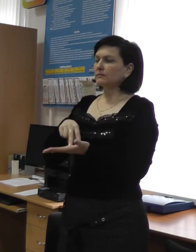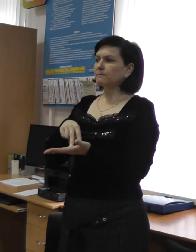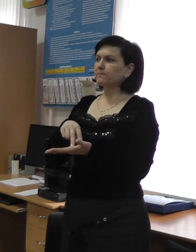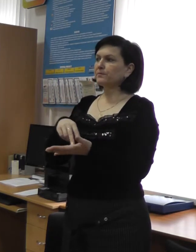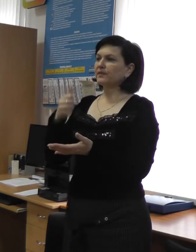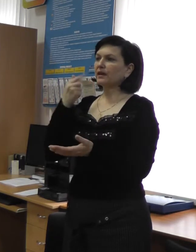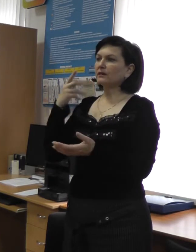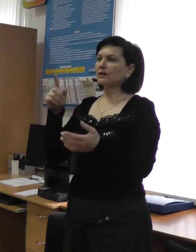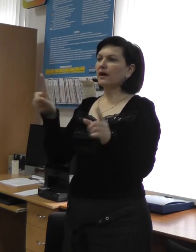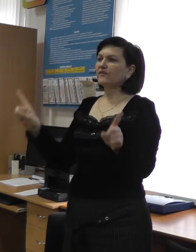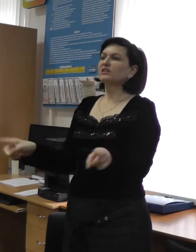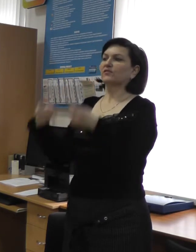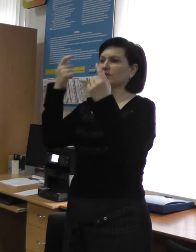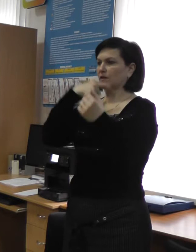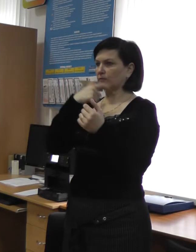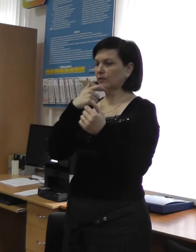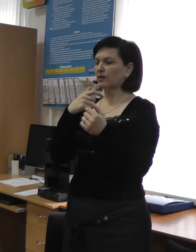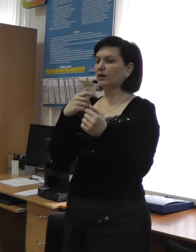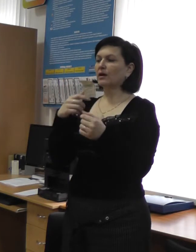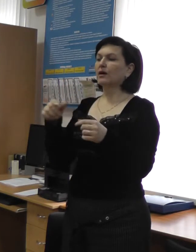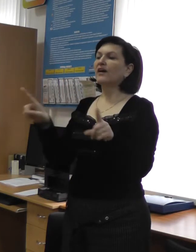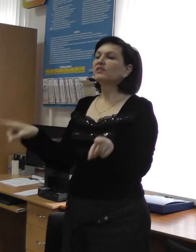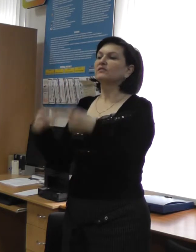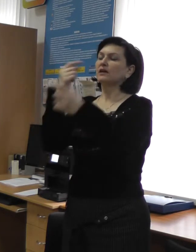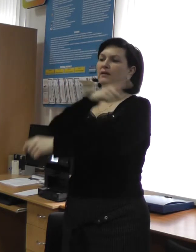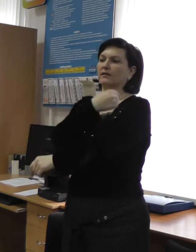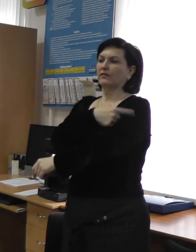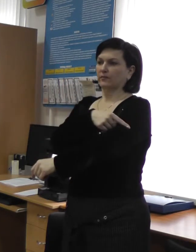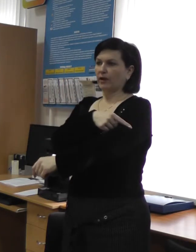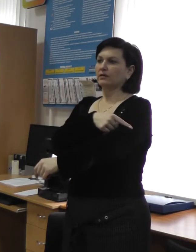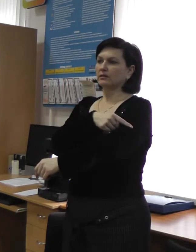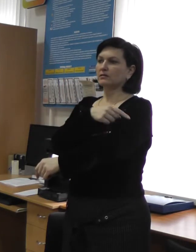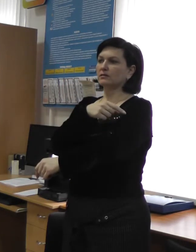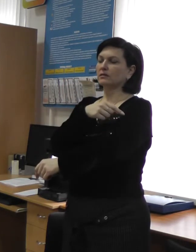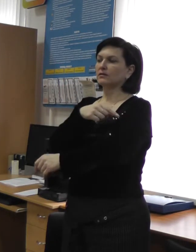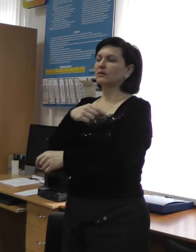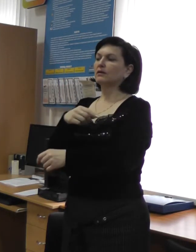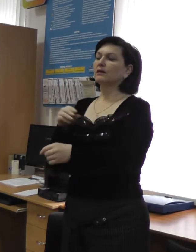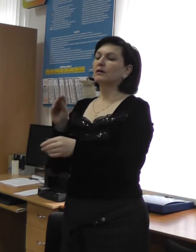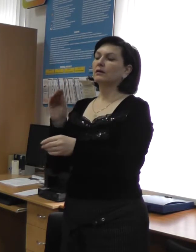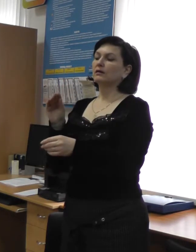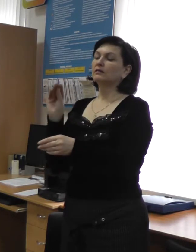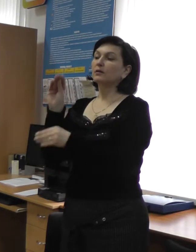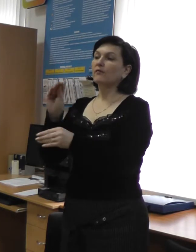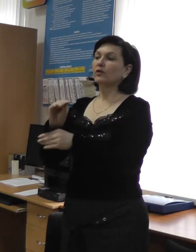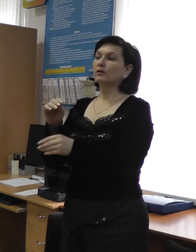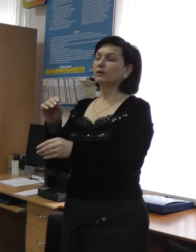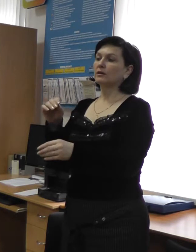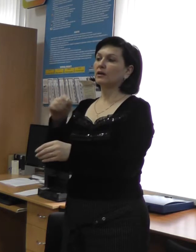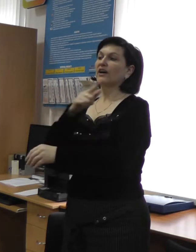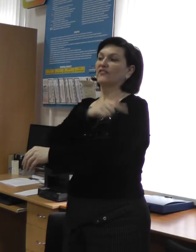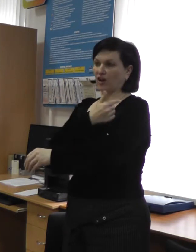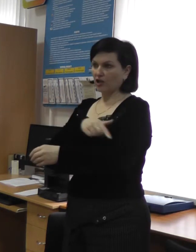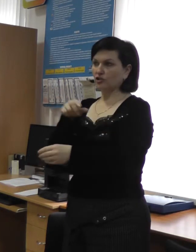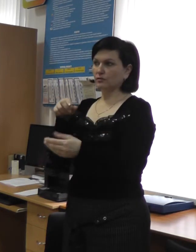здравоохранения. Было учреждено 12 врачебных участков, введена должность врача для командировок,